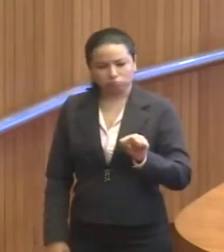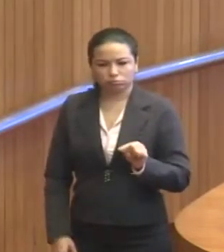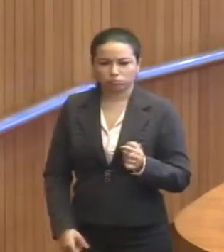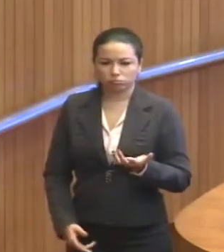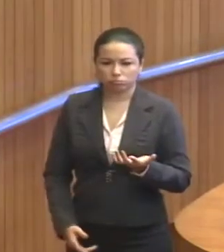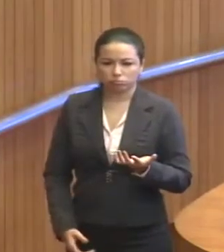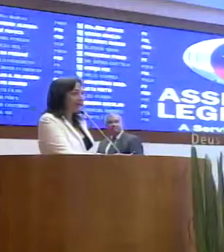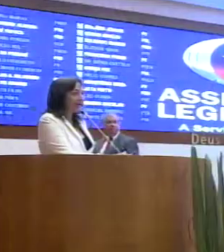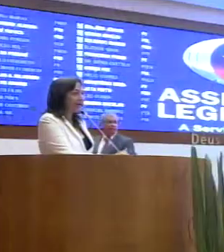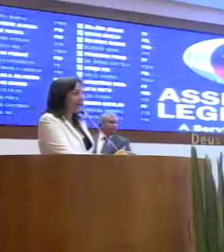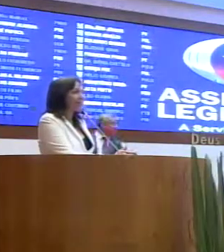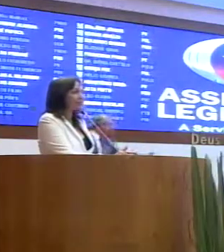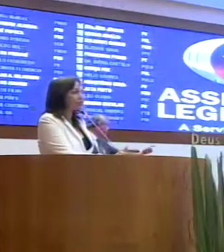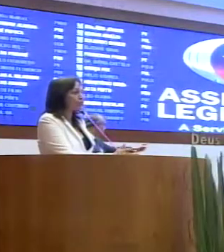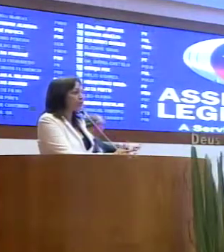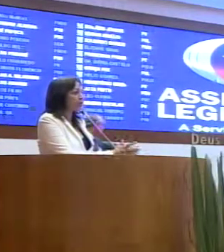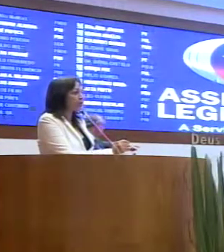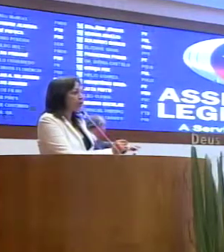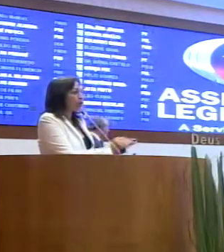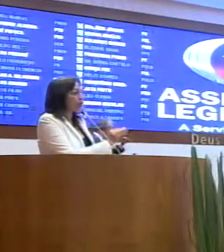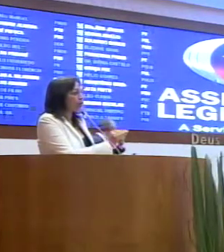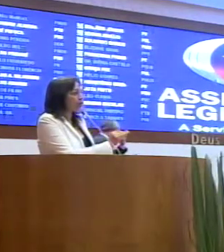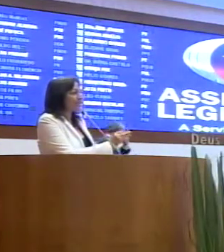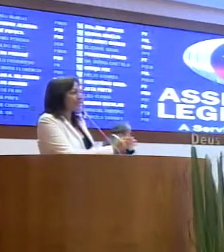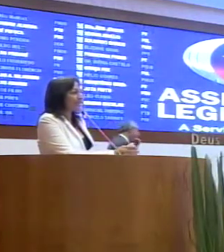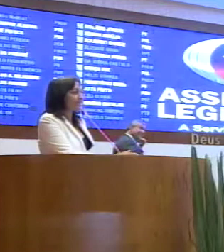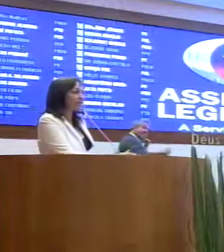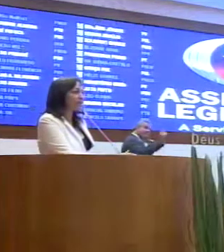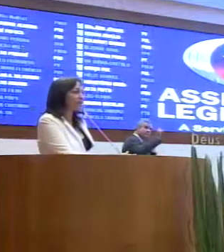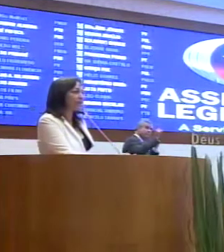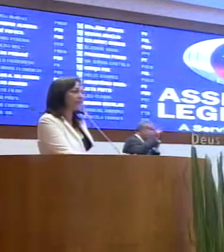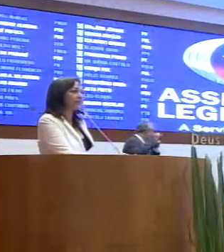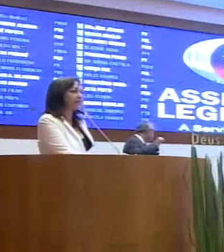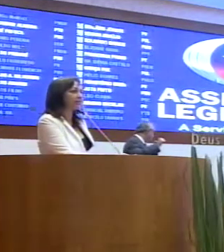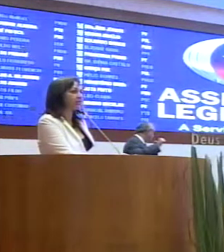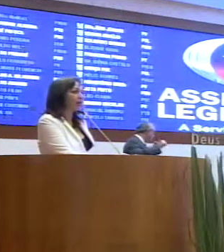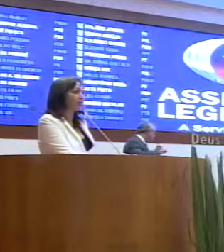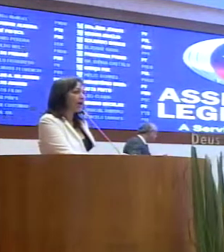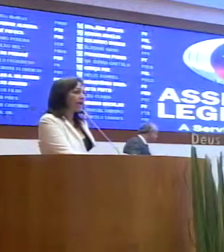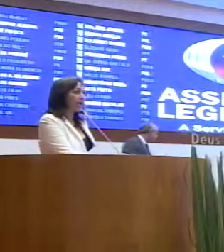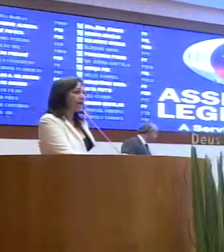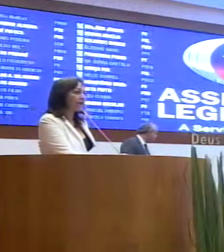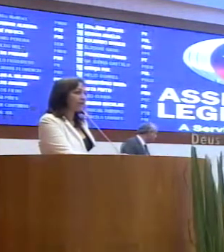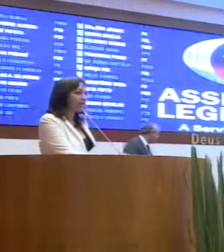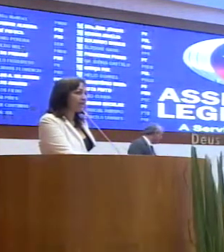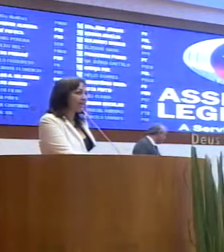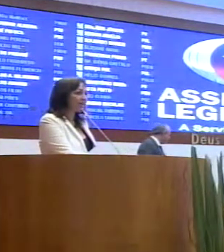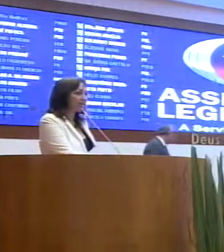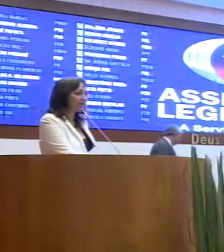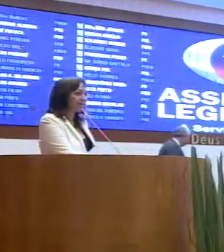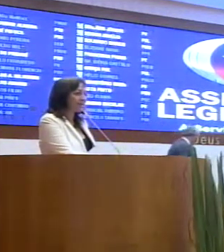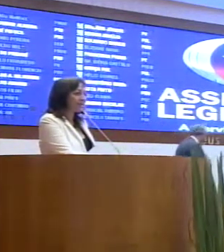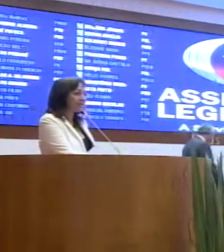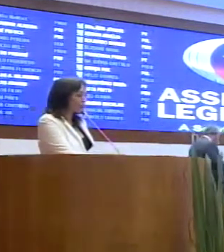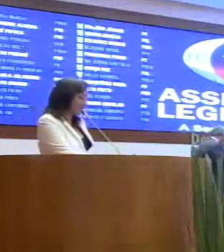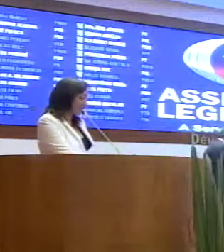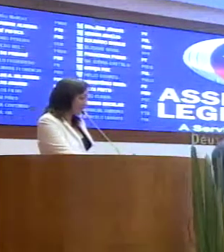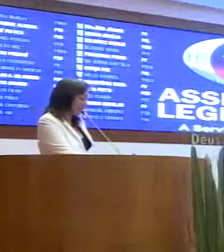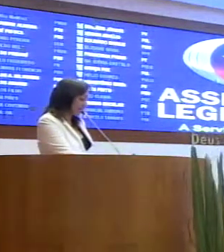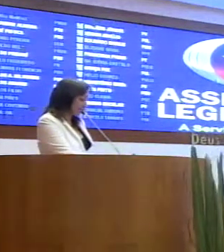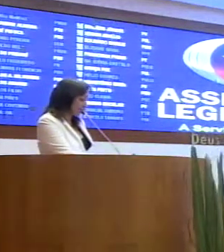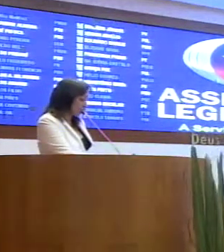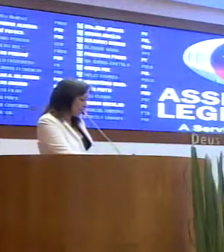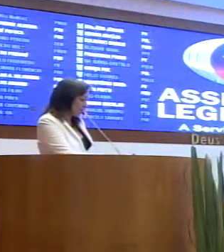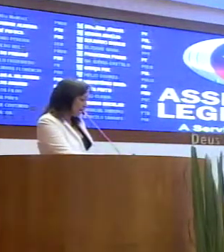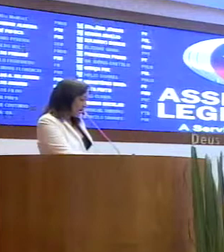nível de país. Dentre várias ações, um ponto específico que ele tem centrado é a questão da ressocialização do